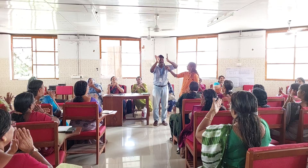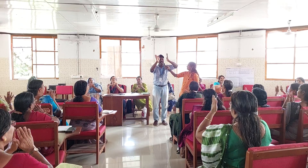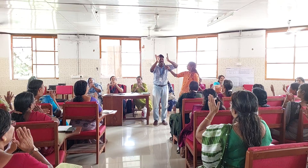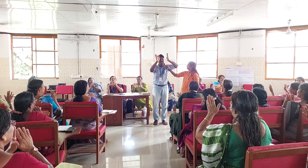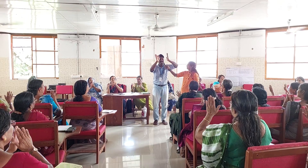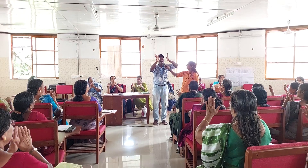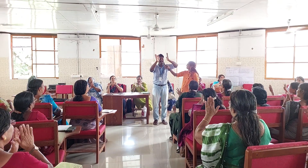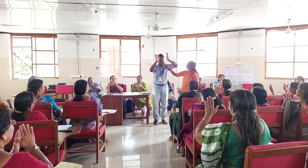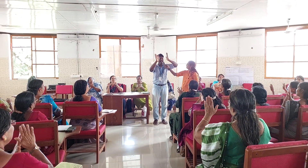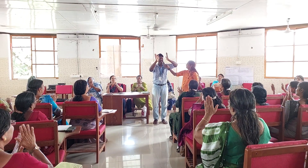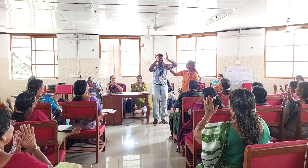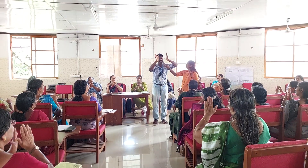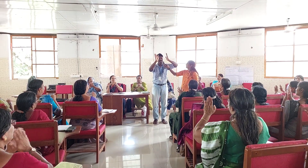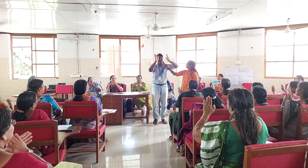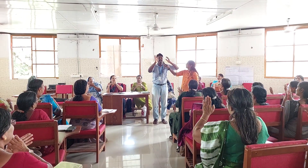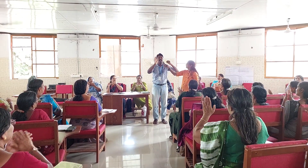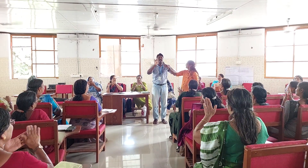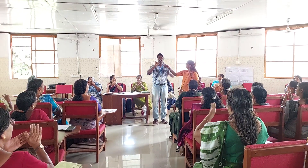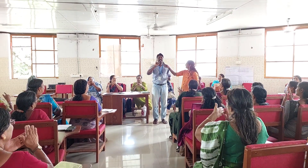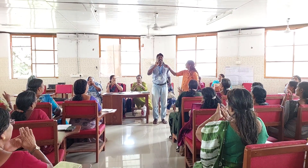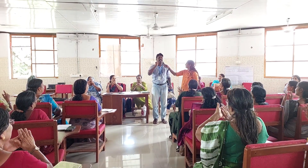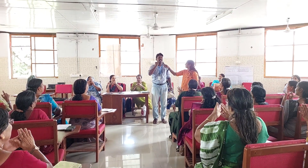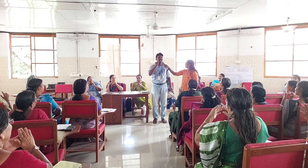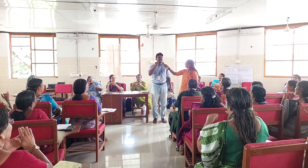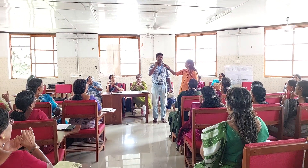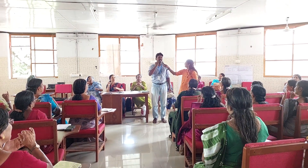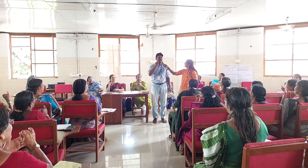ഏതാണ്? എച്ച്. ഓക്കെ, ഐ ഇങ്ങനെയാണ് കാണിക്കുക.